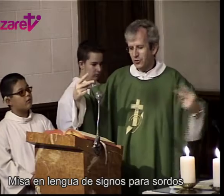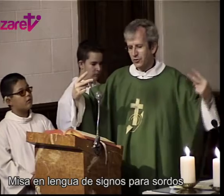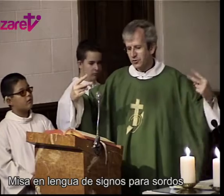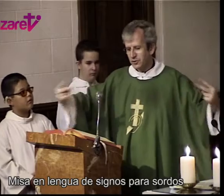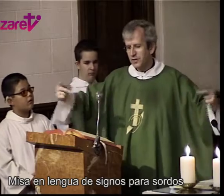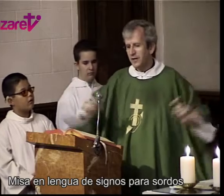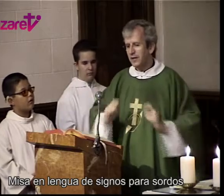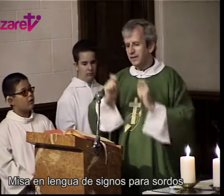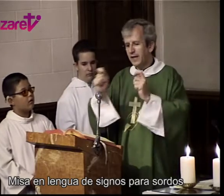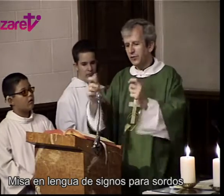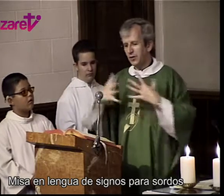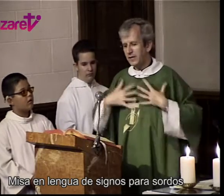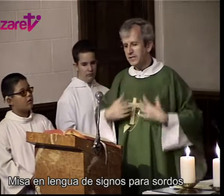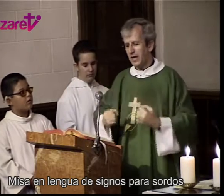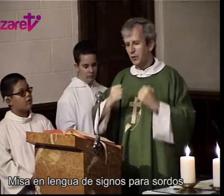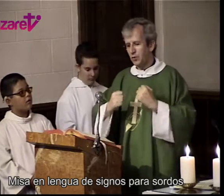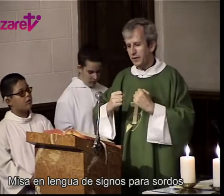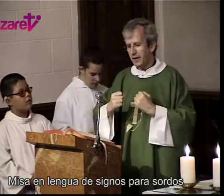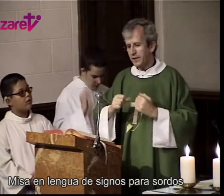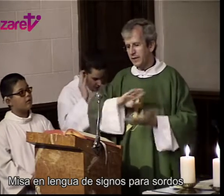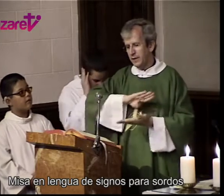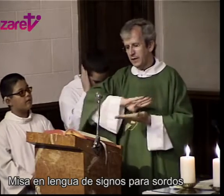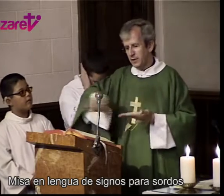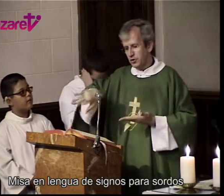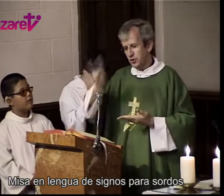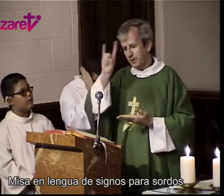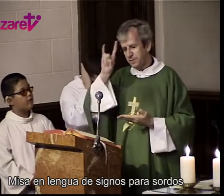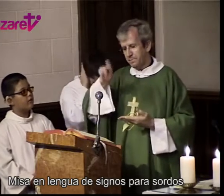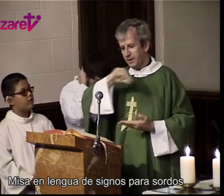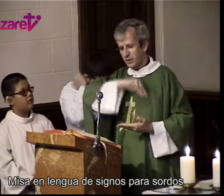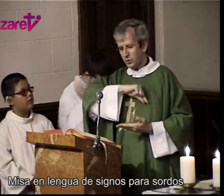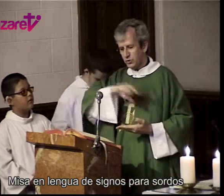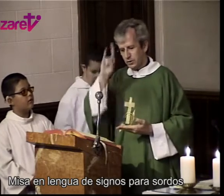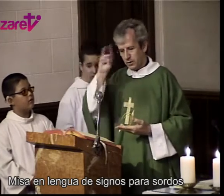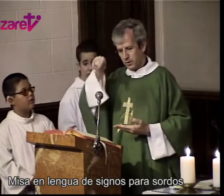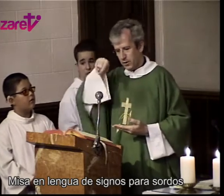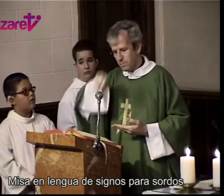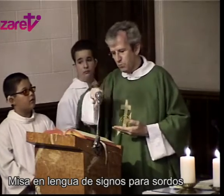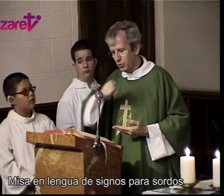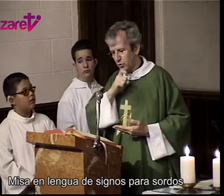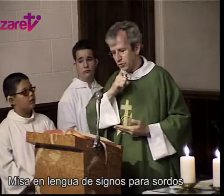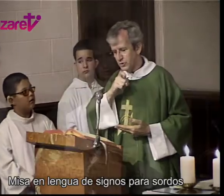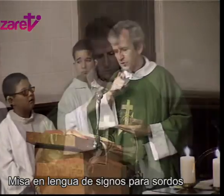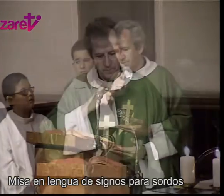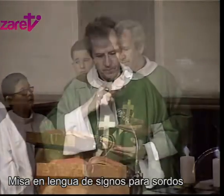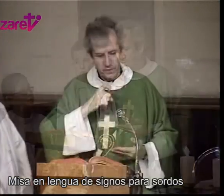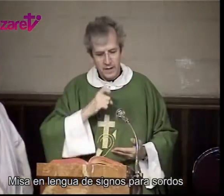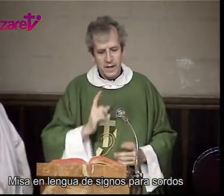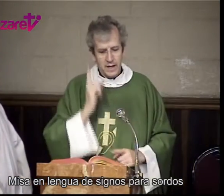dos, dándoles autoridad sobre espíritus inmundos. Y